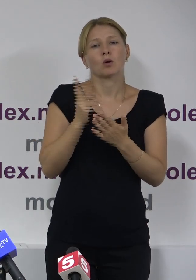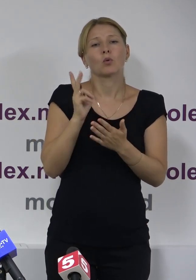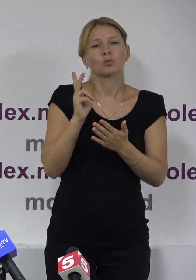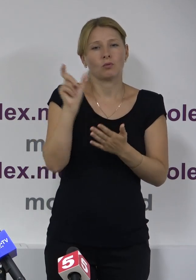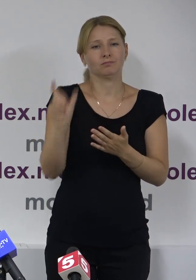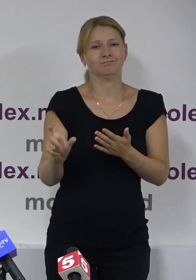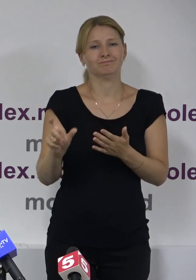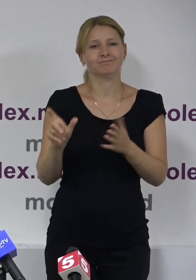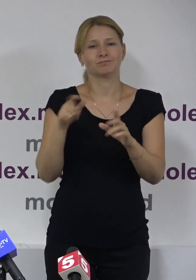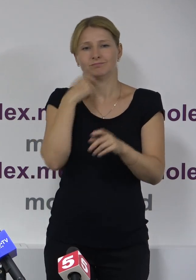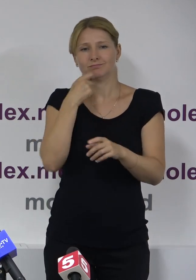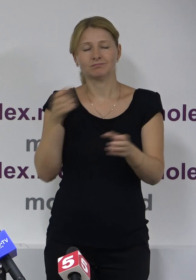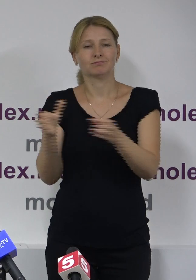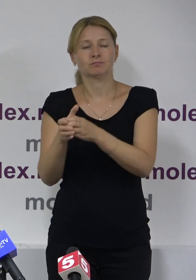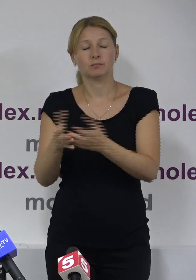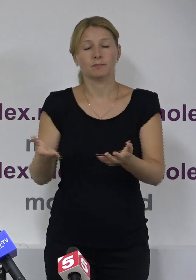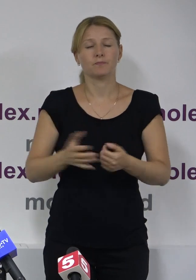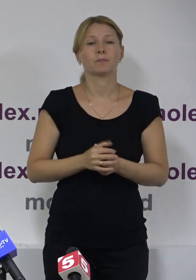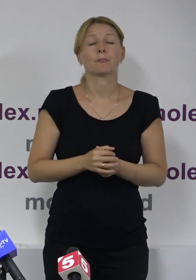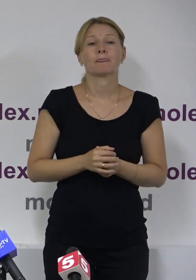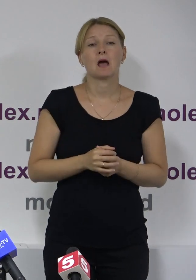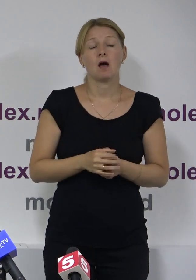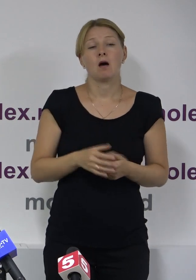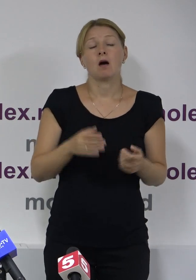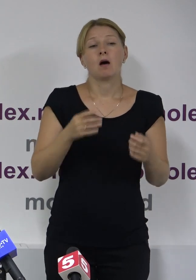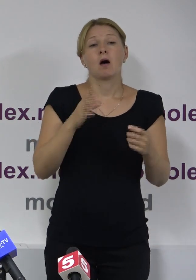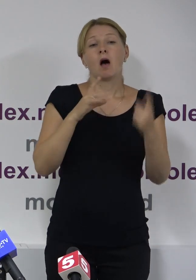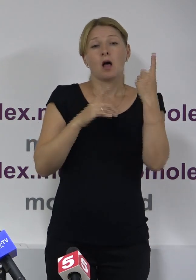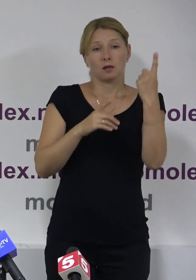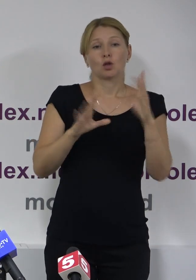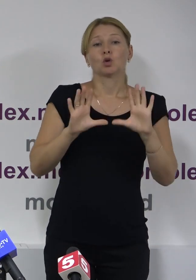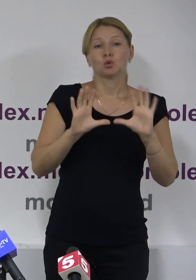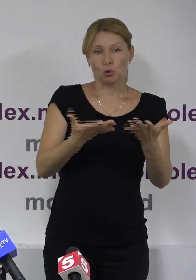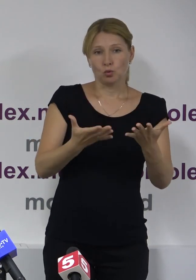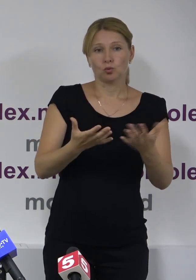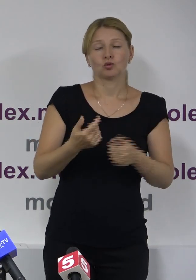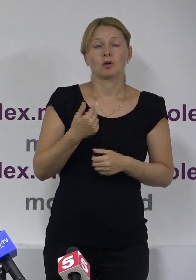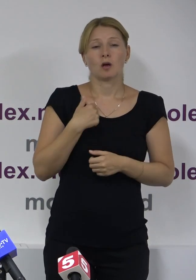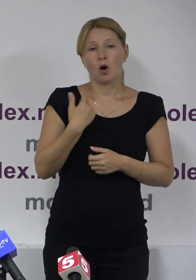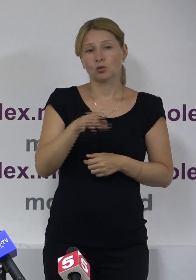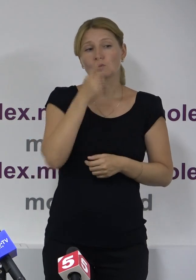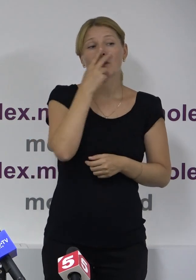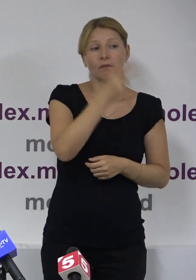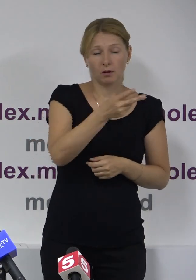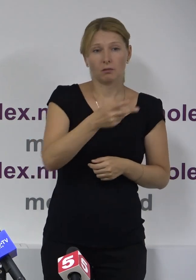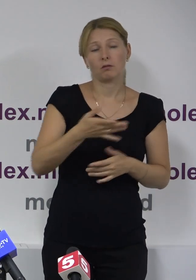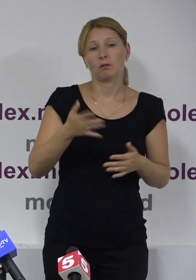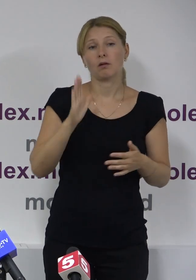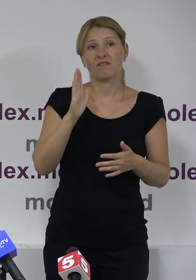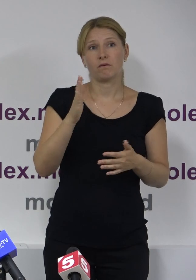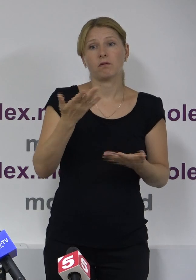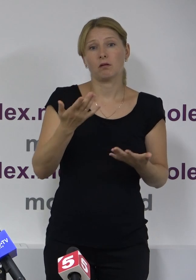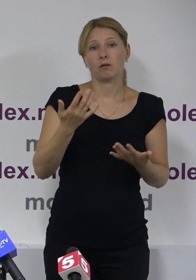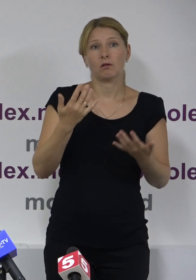Și dacă ne-ați putea da un exemplu? A fost, de fapt, un caz, o campanie mai amplă, pe care am văzut-o și în spațiu public cu toții, cred că mai vedem